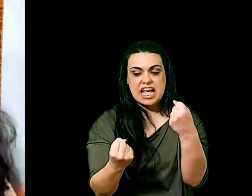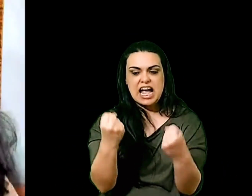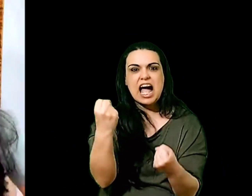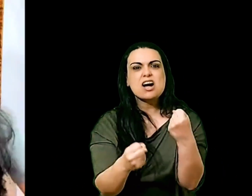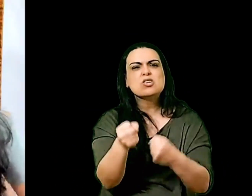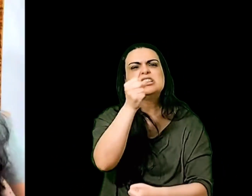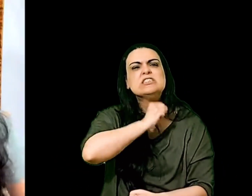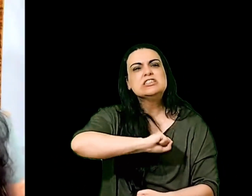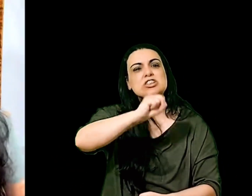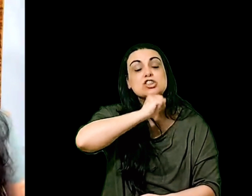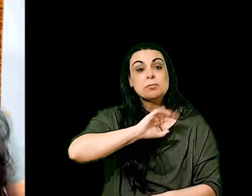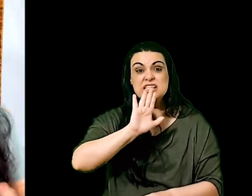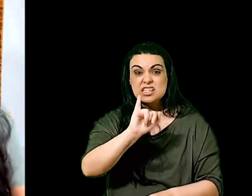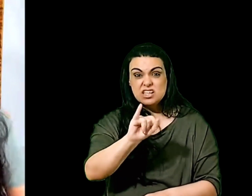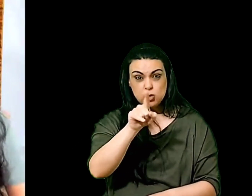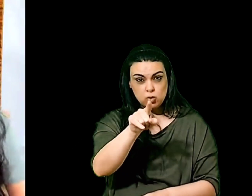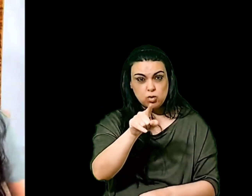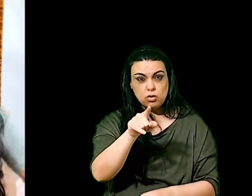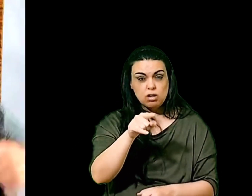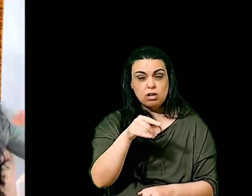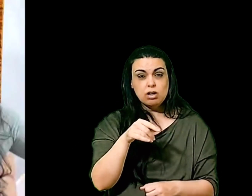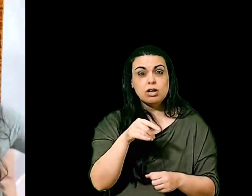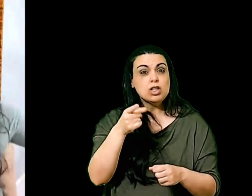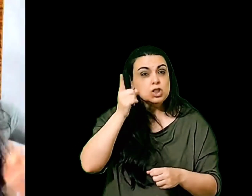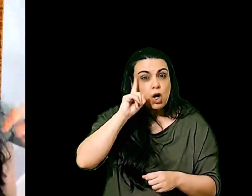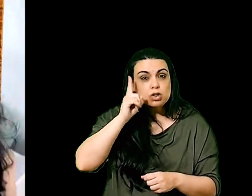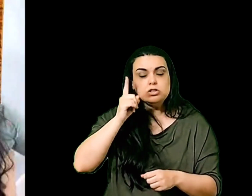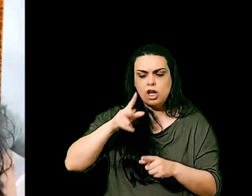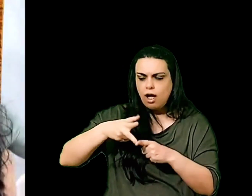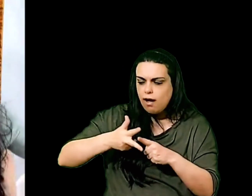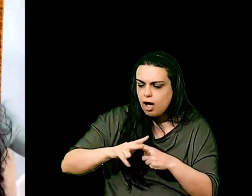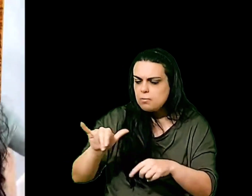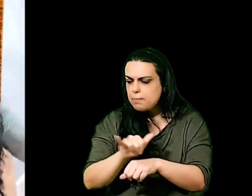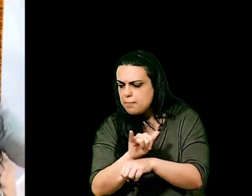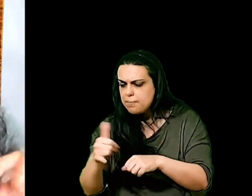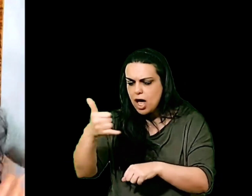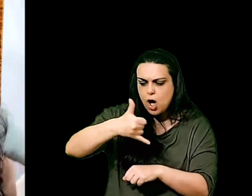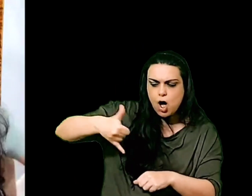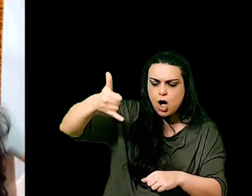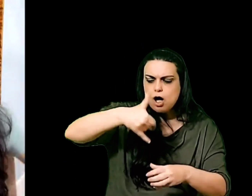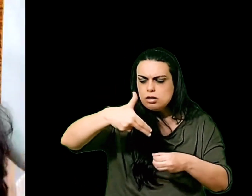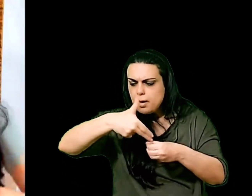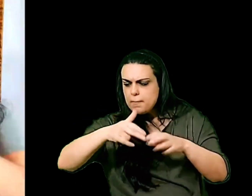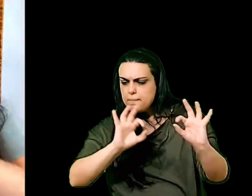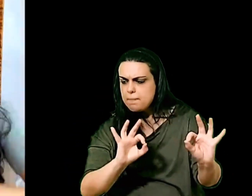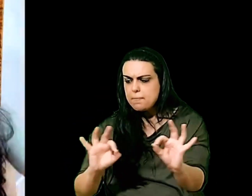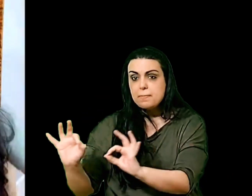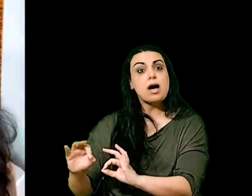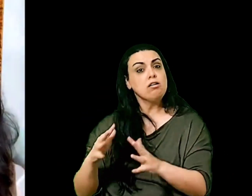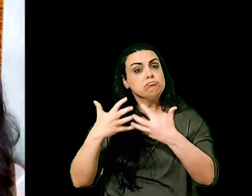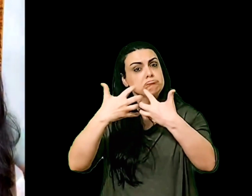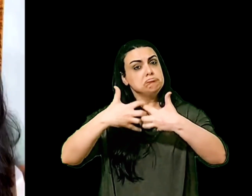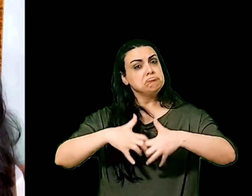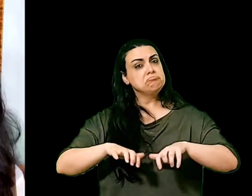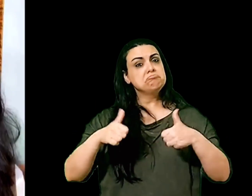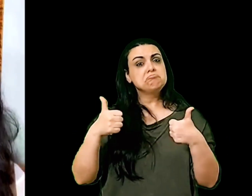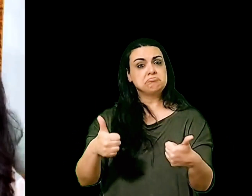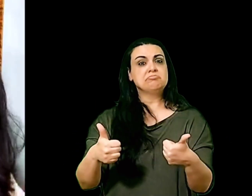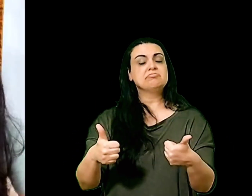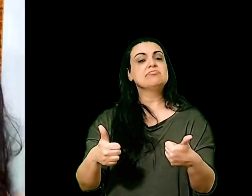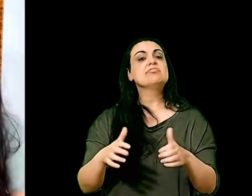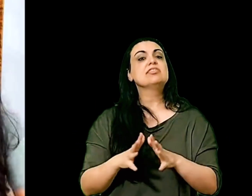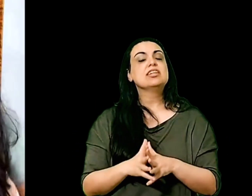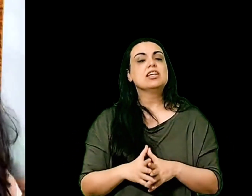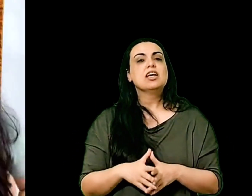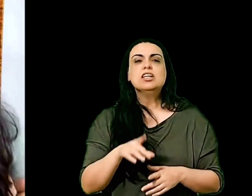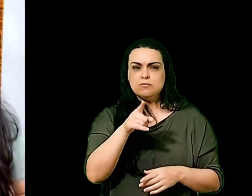já tiveram um carro, né? Antigo, mas se a manutenção for diária, ele vai funcionar, e vai funcionar muito bem.